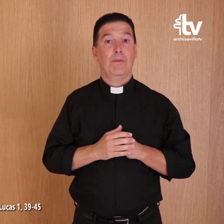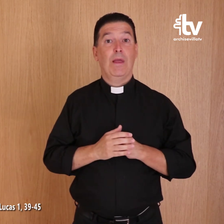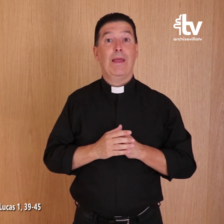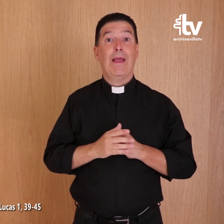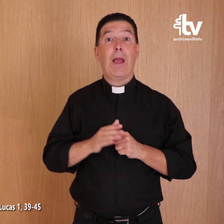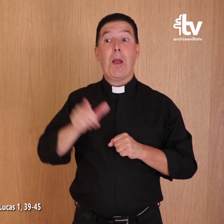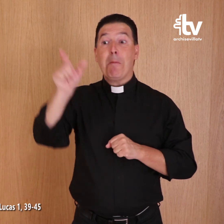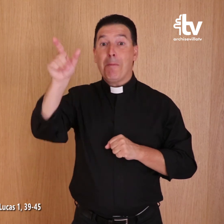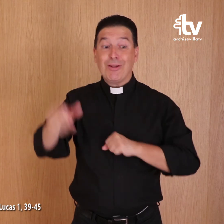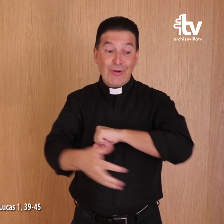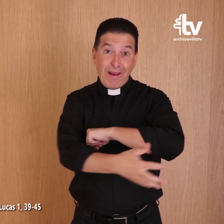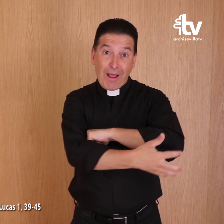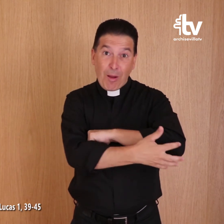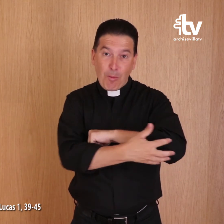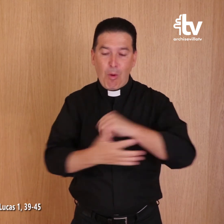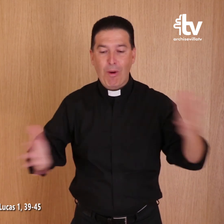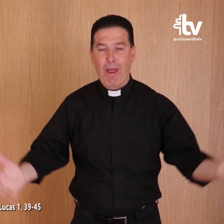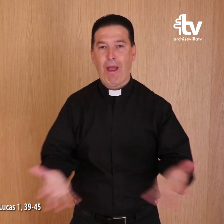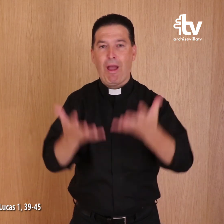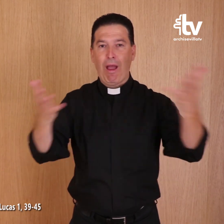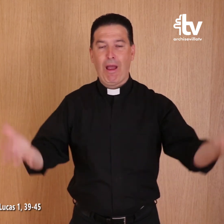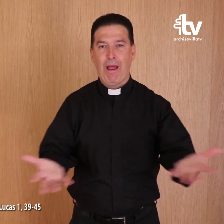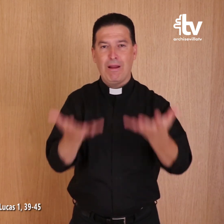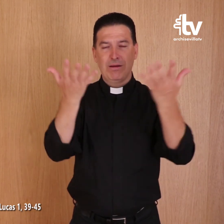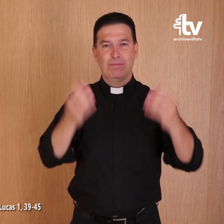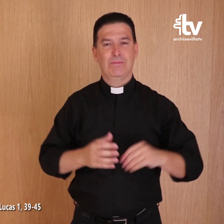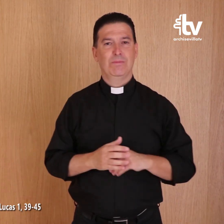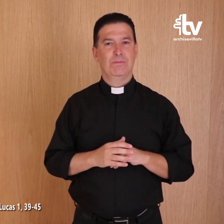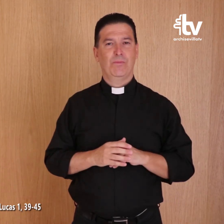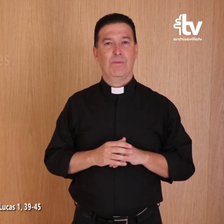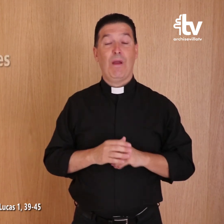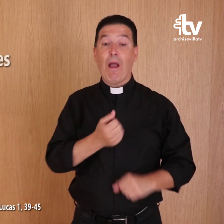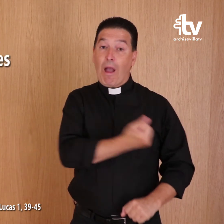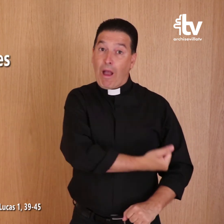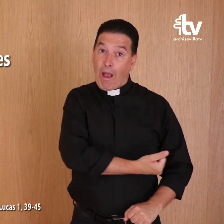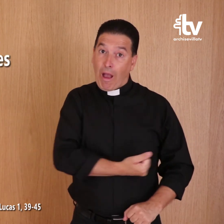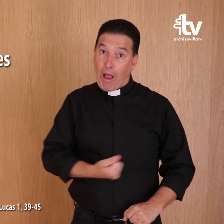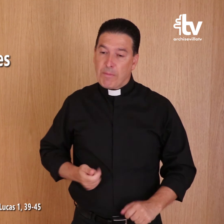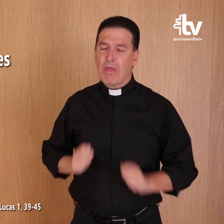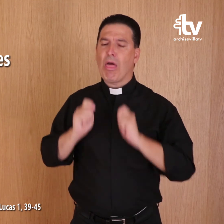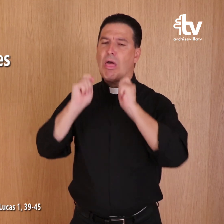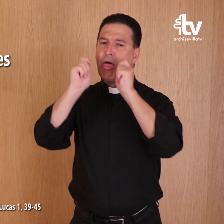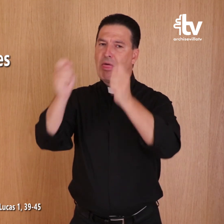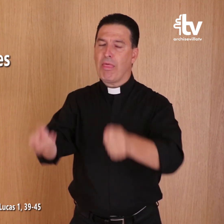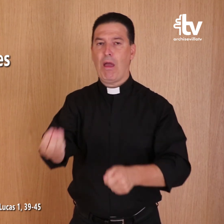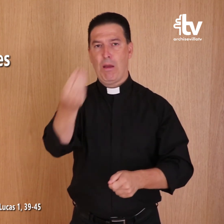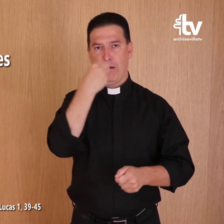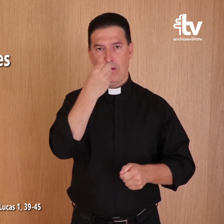y enaltece a los humildes. A los hambrientos los colma de bienes,